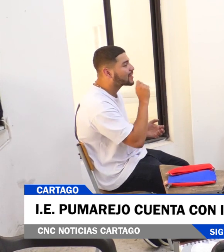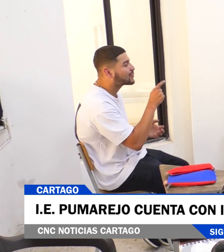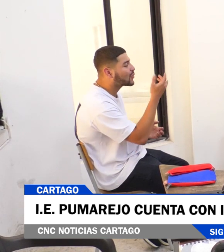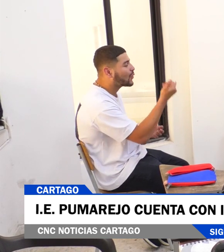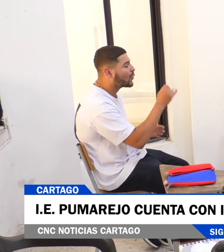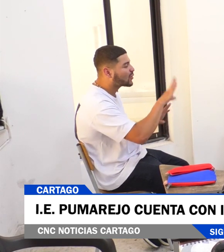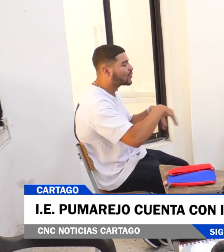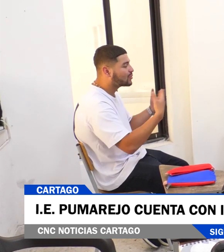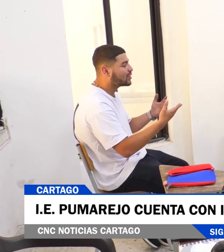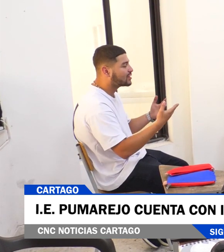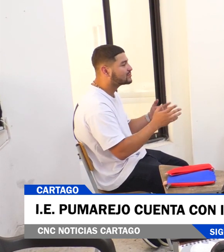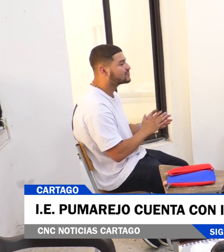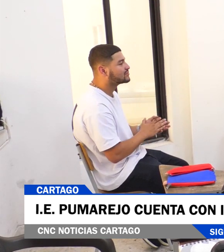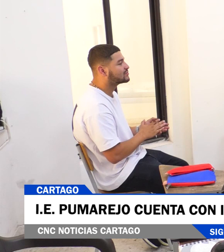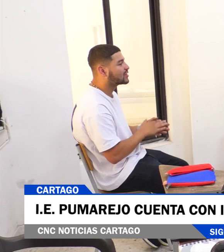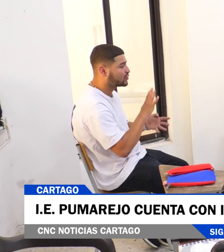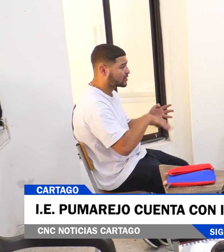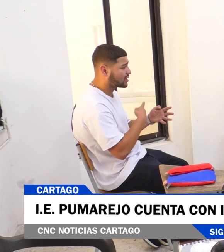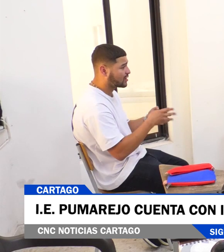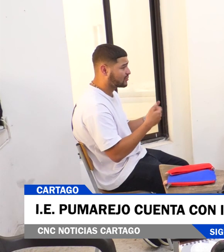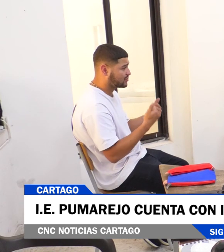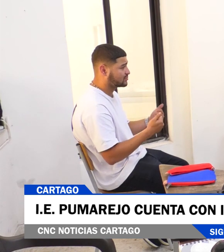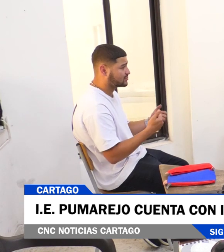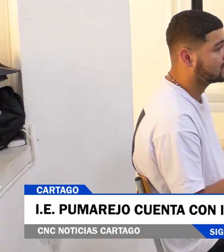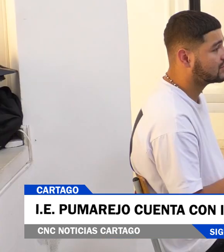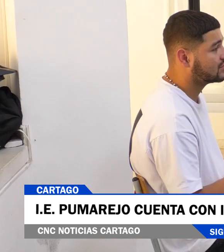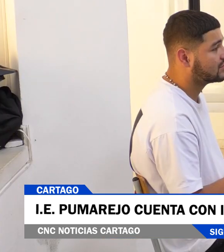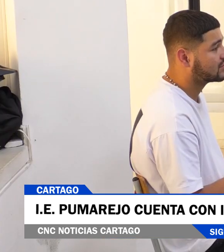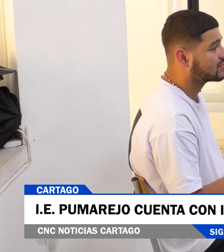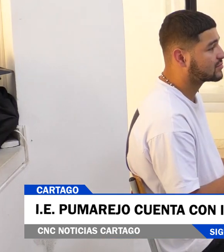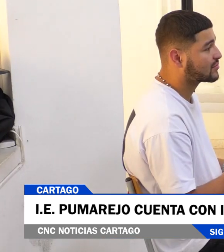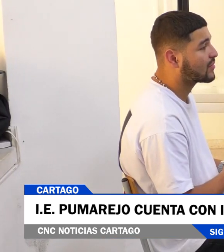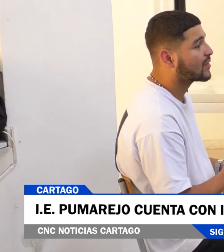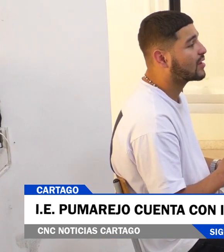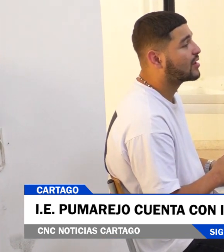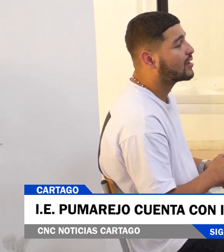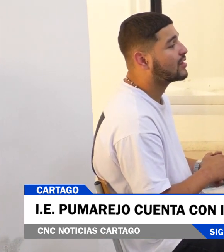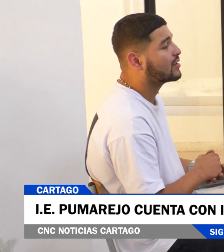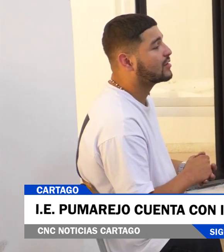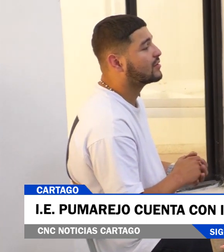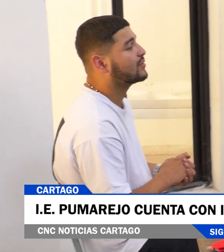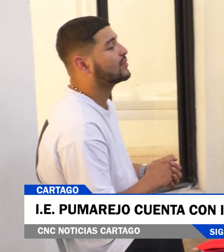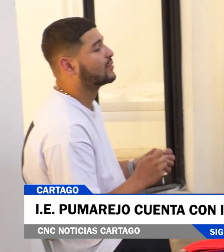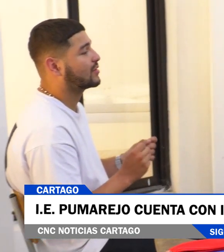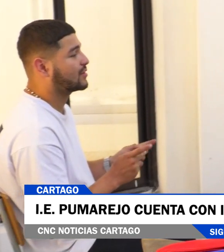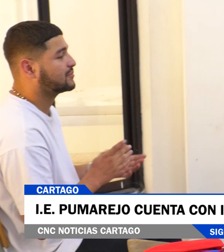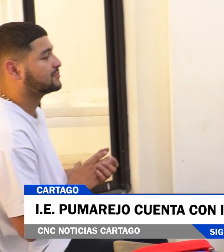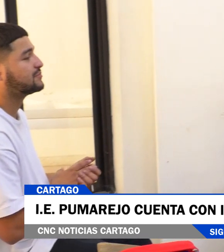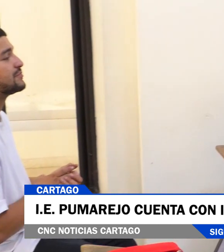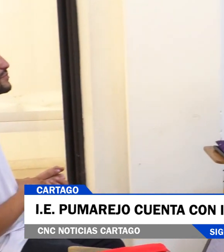a toda esta población con este tipo de discapacidades. De momento contamos con 15 estudiantes no oyentes, pero tenemos